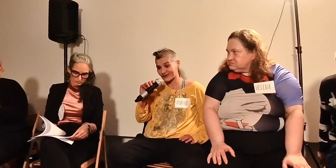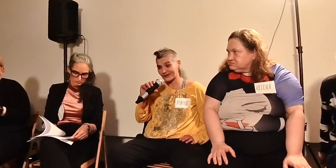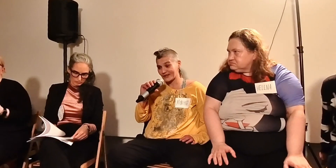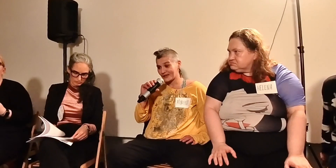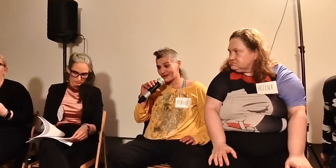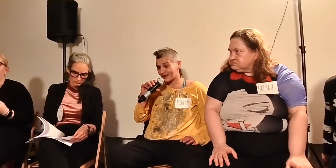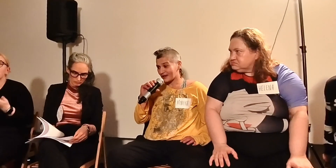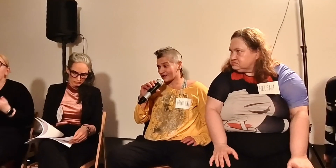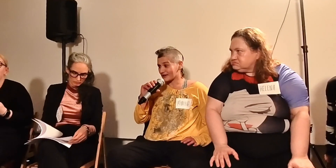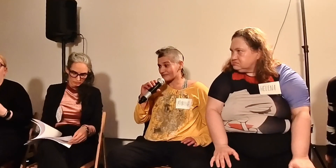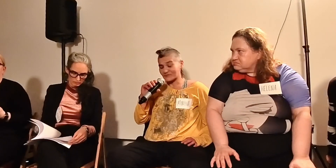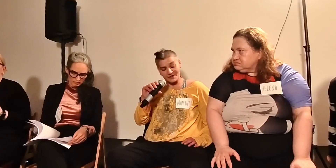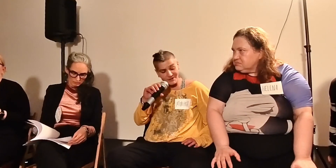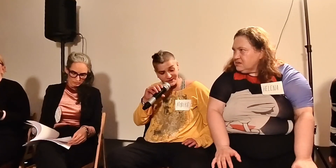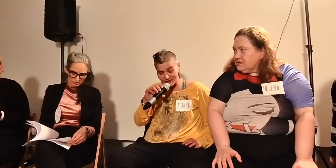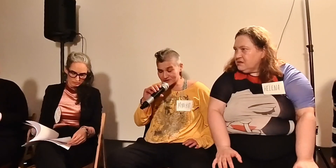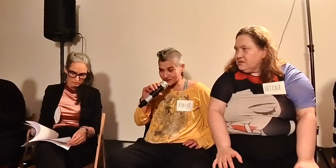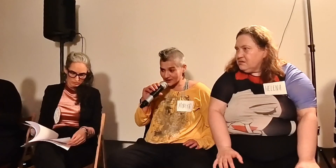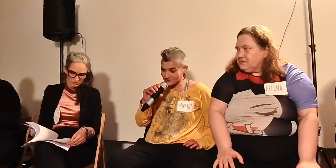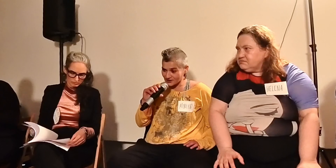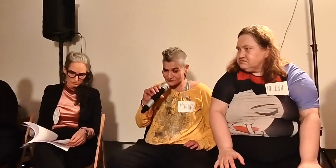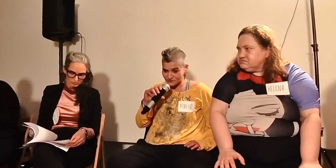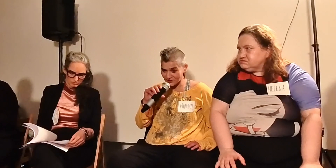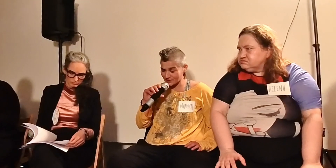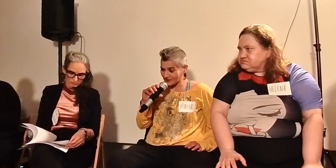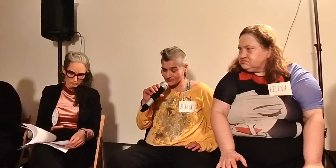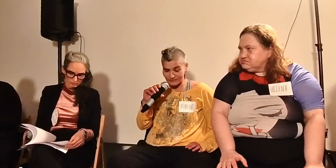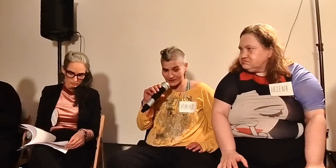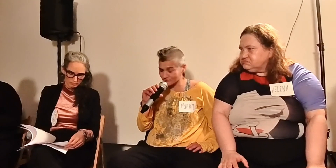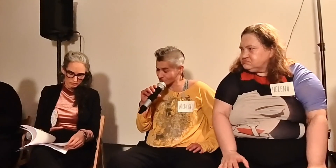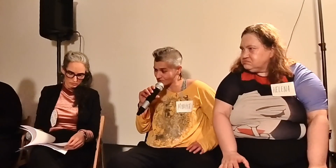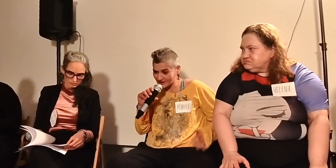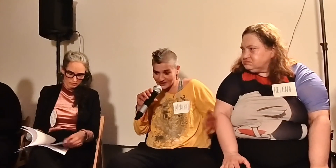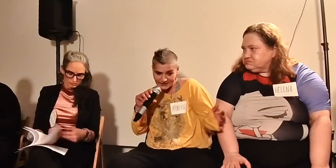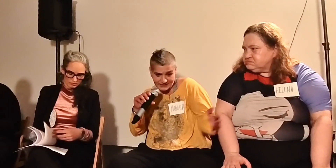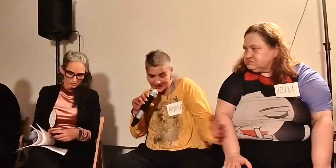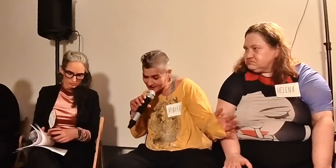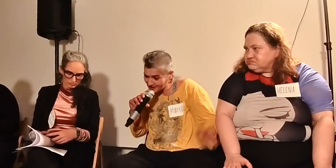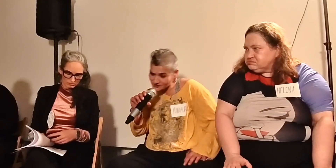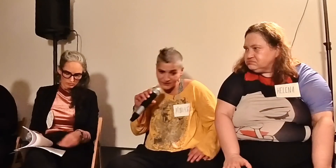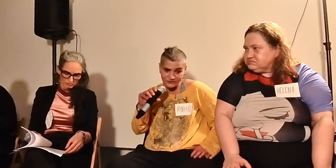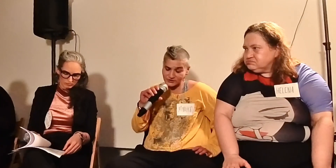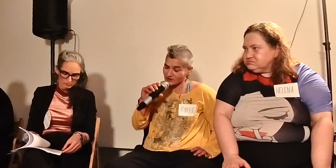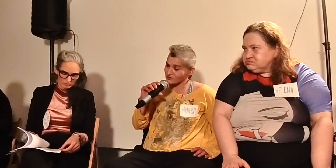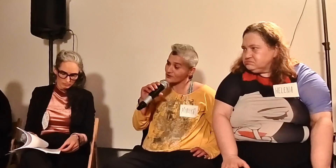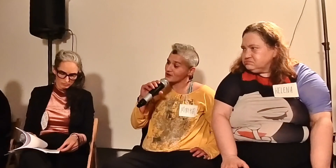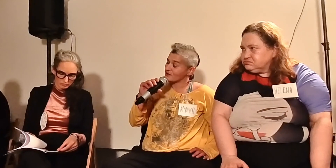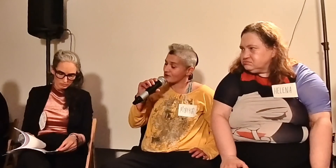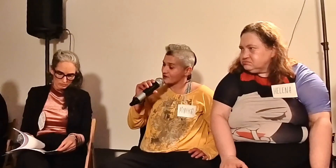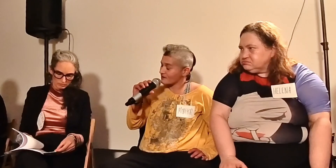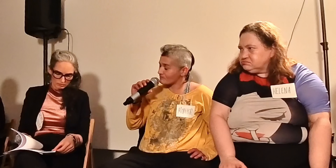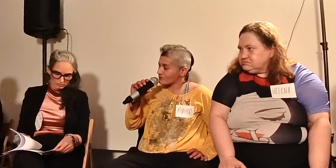je to tak. A jak Magda tady říkala, že nás všude jako berou to, že Magda je nějaký náš vedoucí a